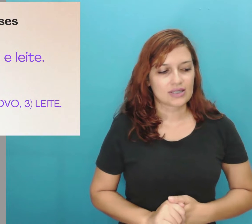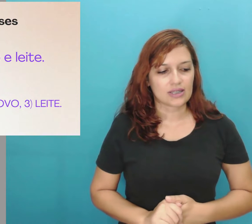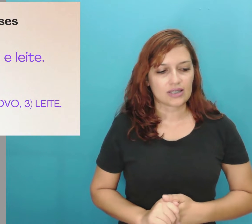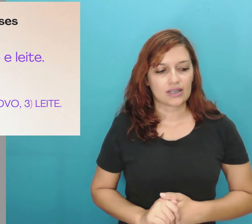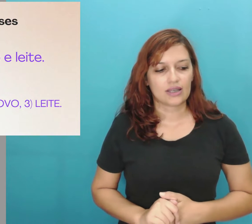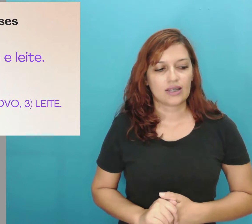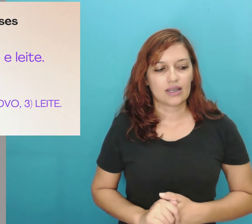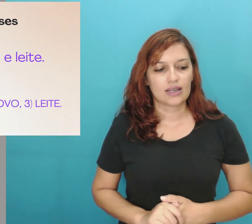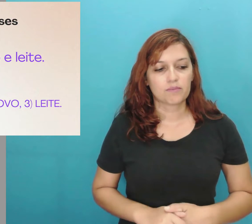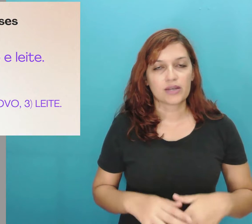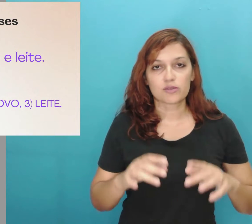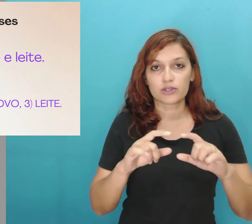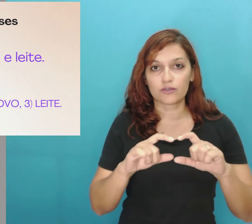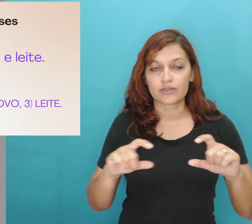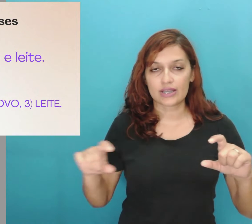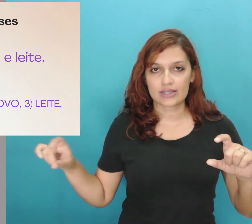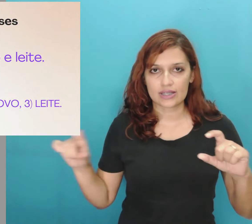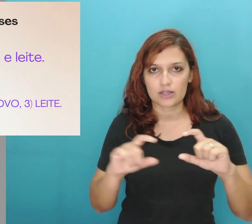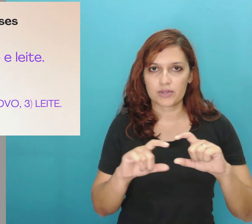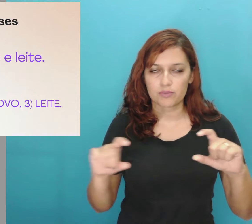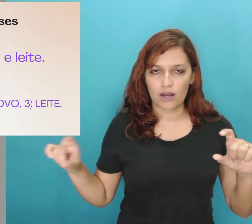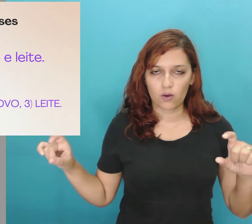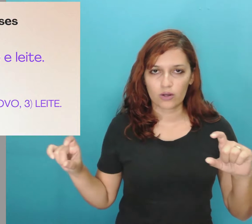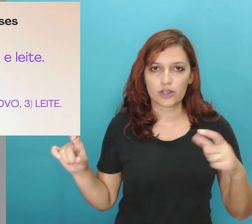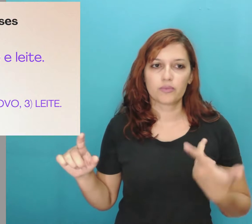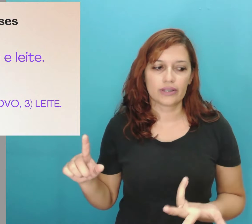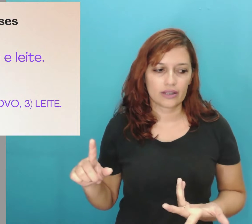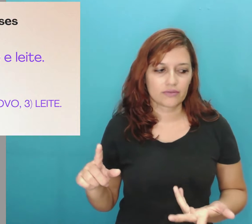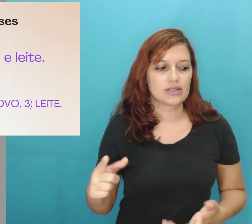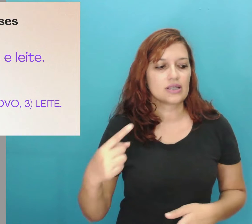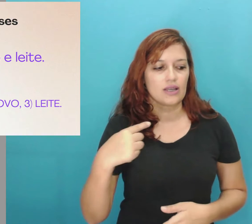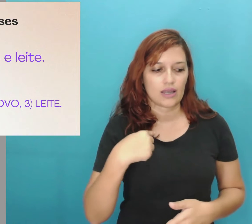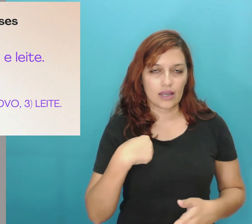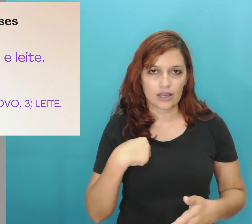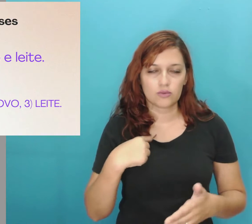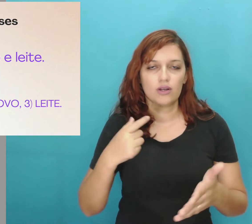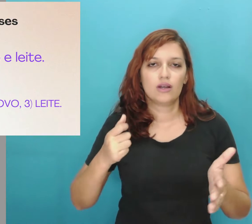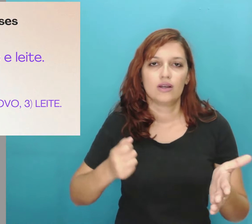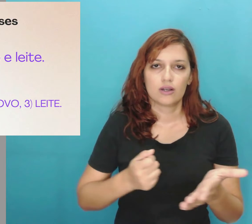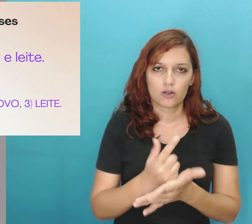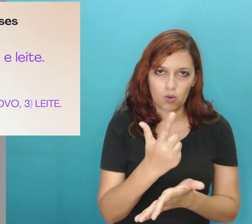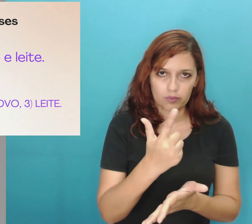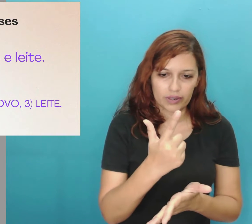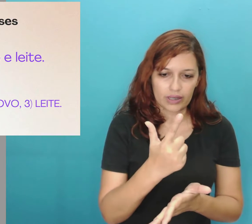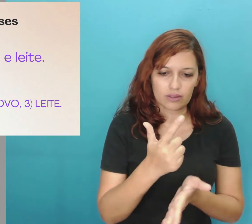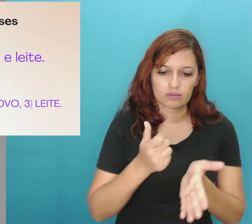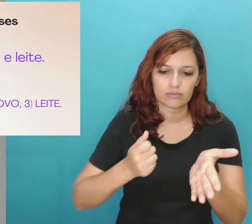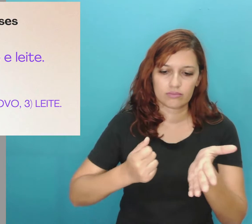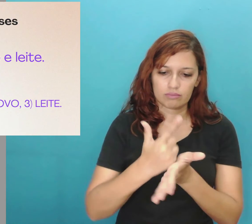assim, mesmo que eu fizesse nessa mesma ordem, eu poderia fazer. Eu comprei,